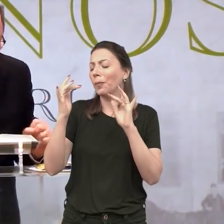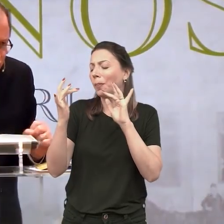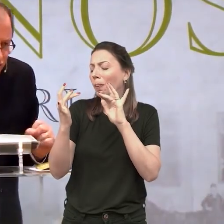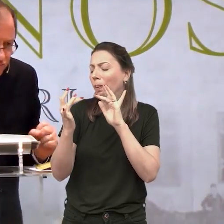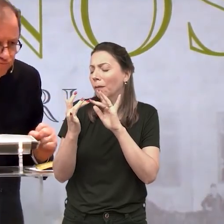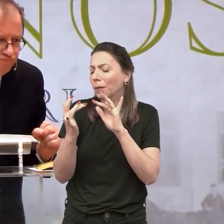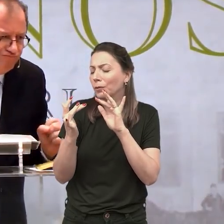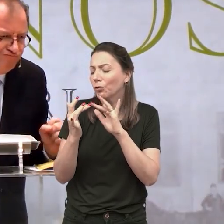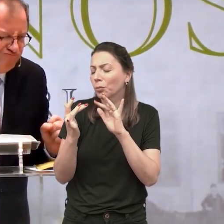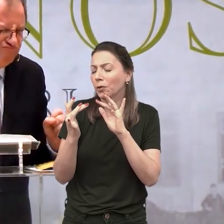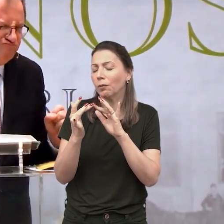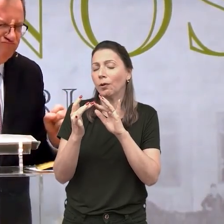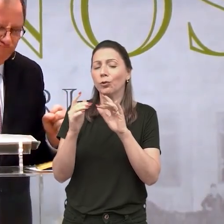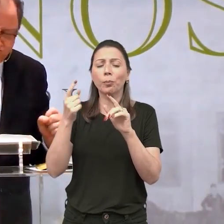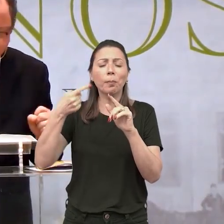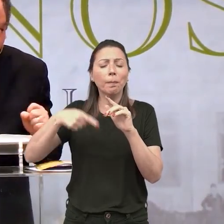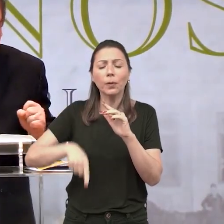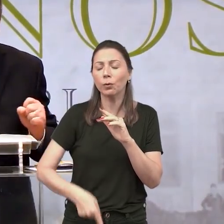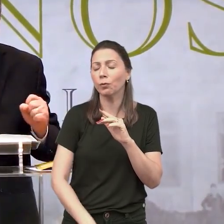intimamente.